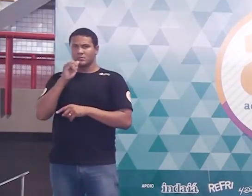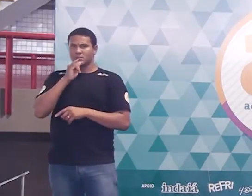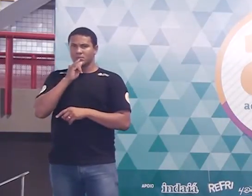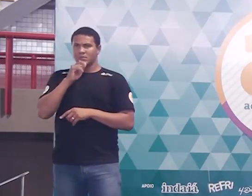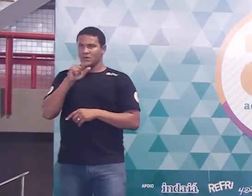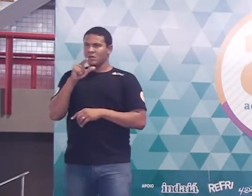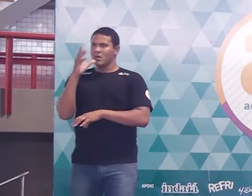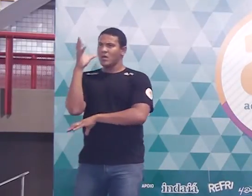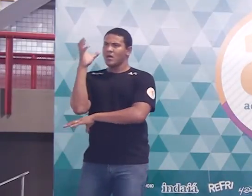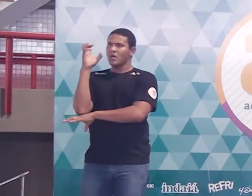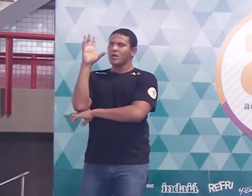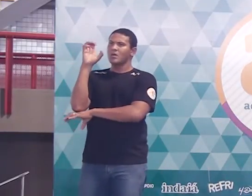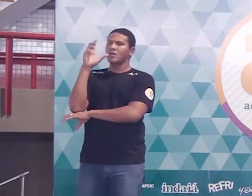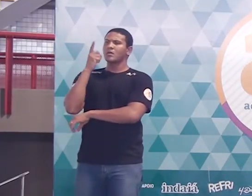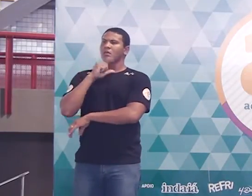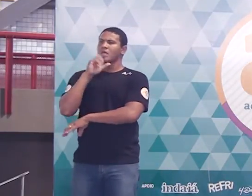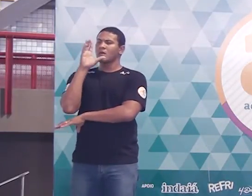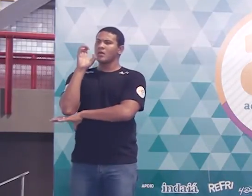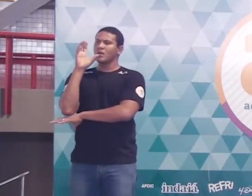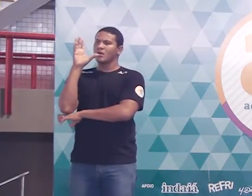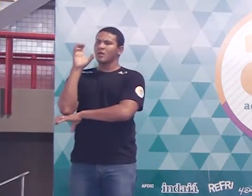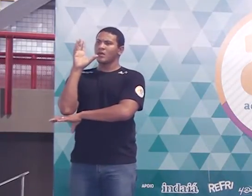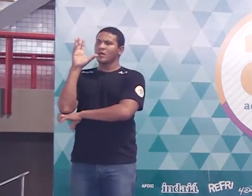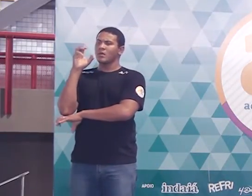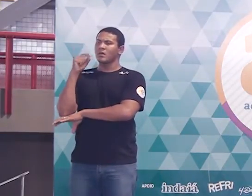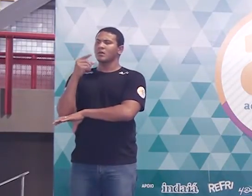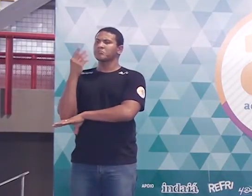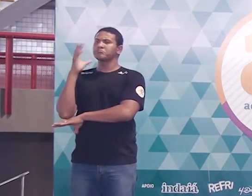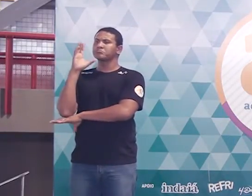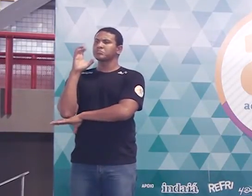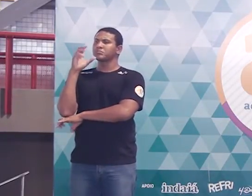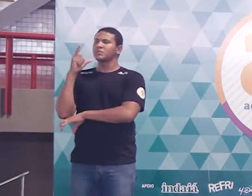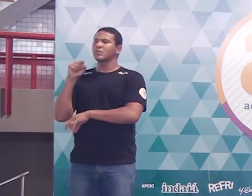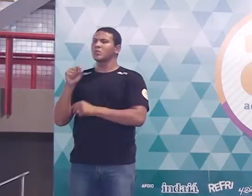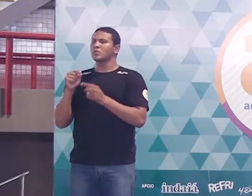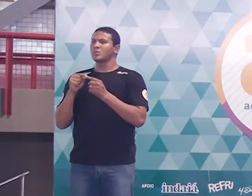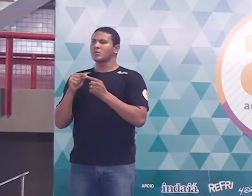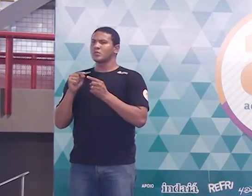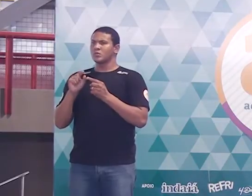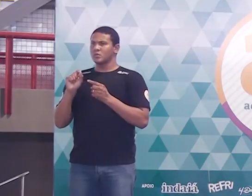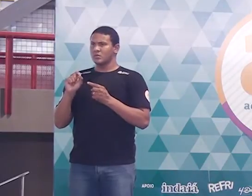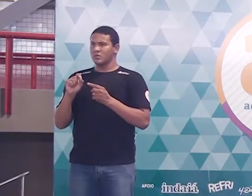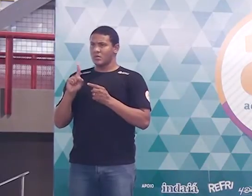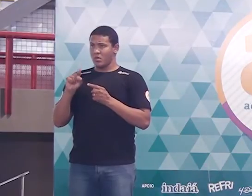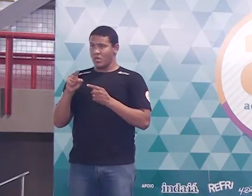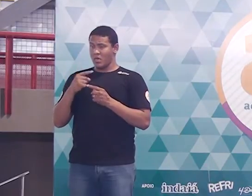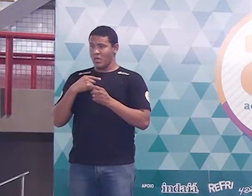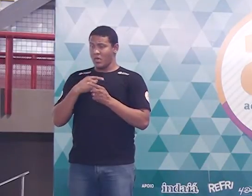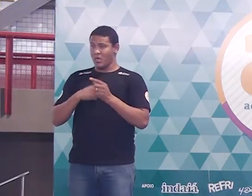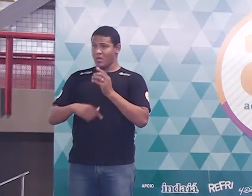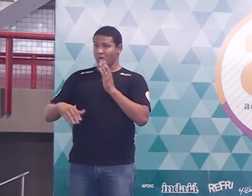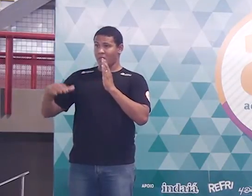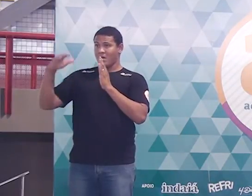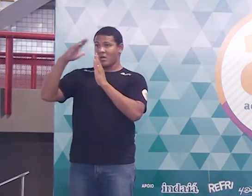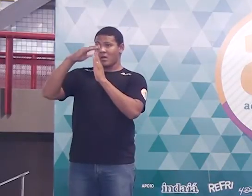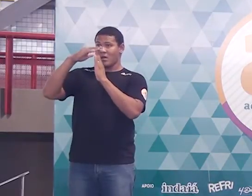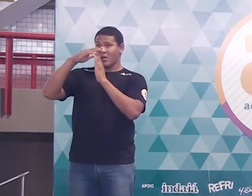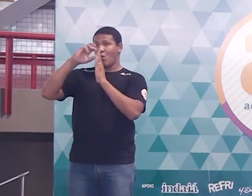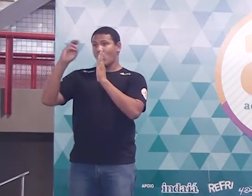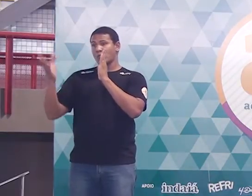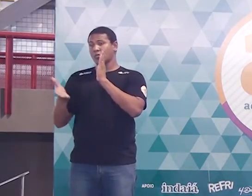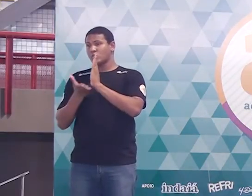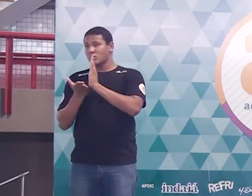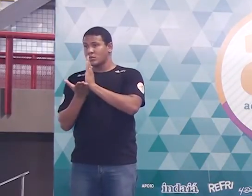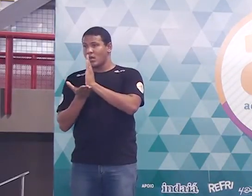faz fotossíntese? É quem está na base da cadeia alimentar ou quem está no topo dela? Quem está na